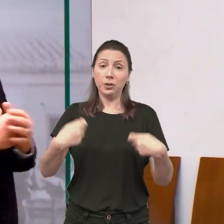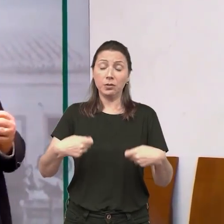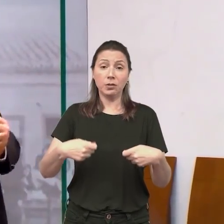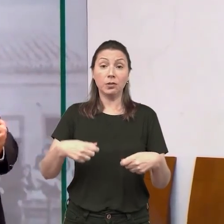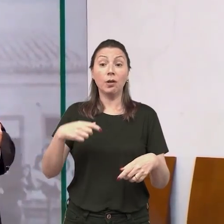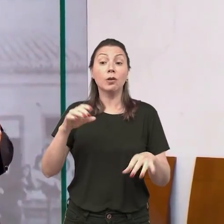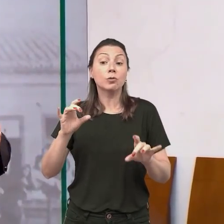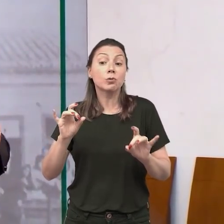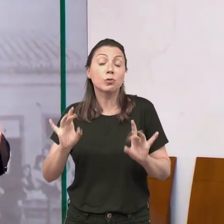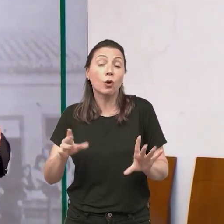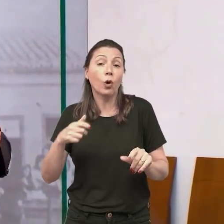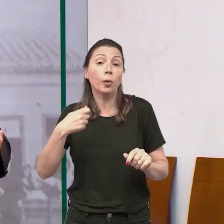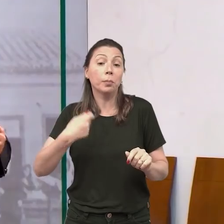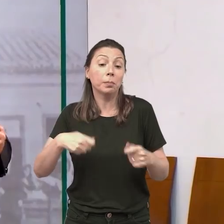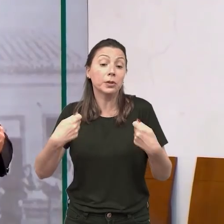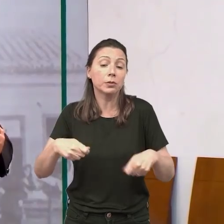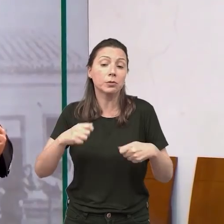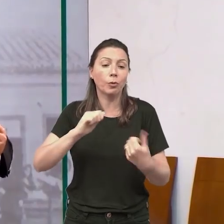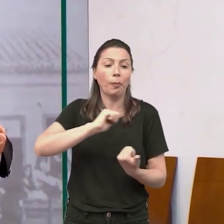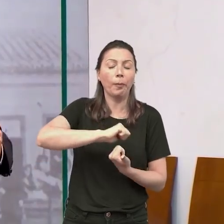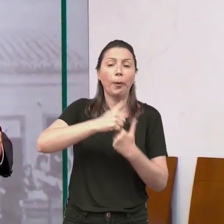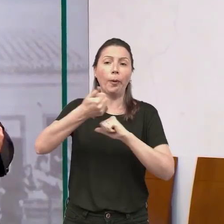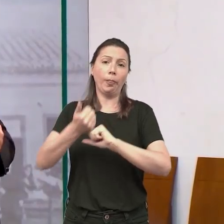isso que Deus quer?